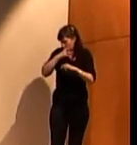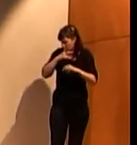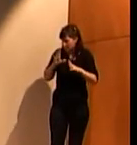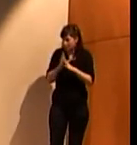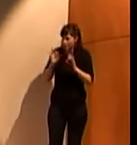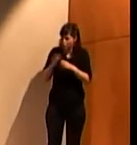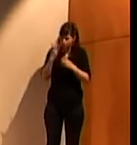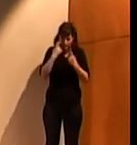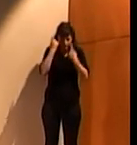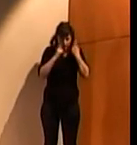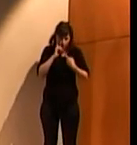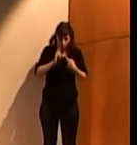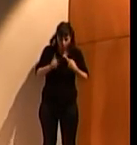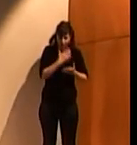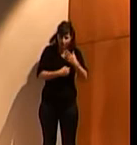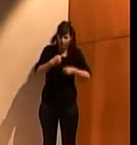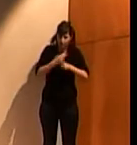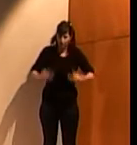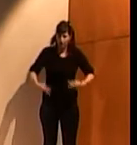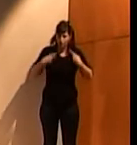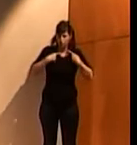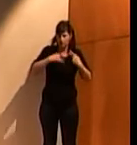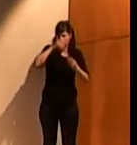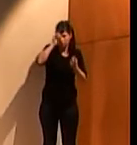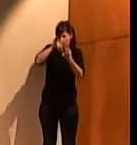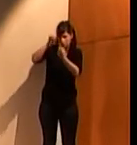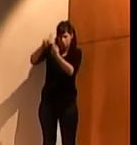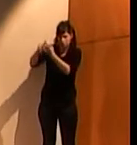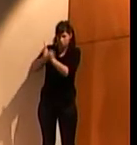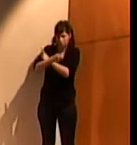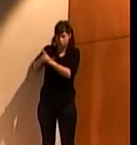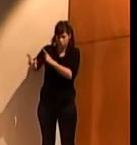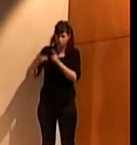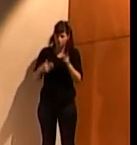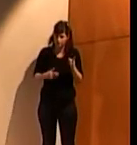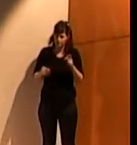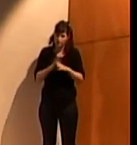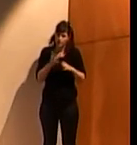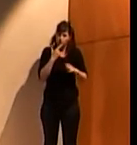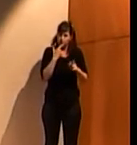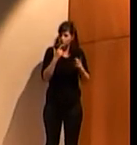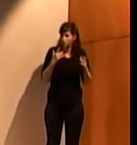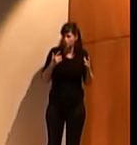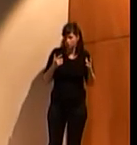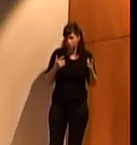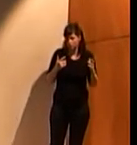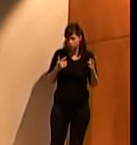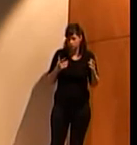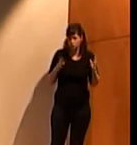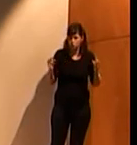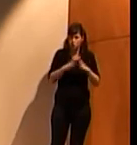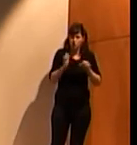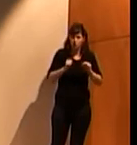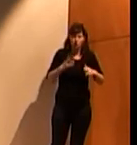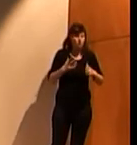place des ateliers thématiques. Qui peuvent être différents ateliers suivant l'objectif, en